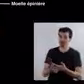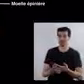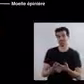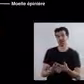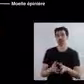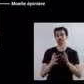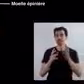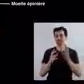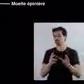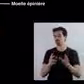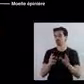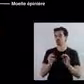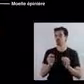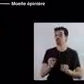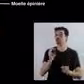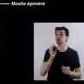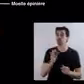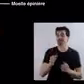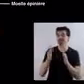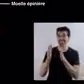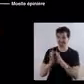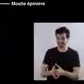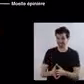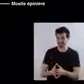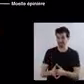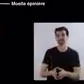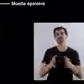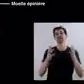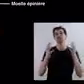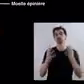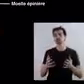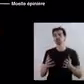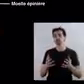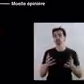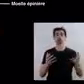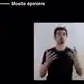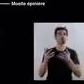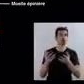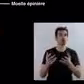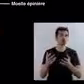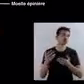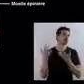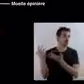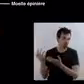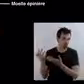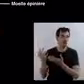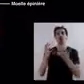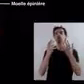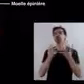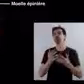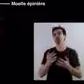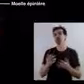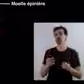de la moelle épinière. Cette zone se nomme substance grise. Cette connexion entre deux neurones que je vous